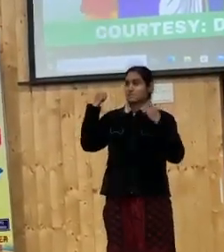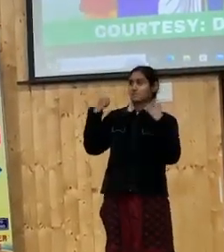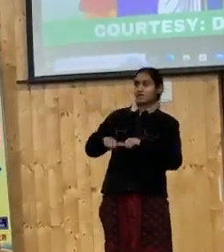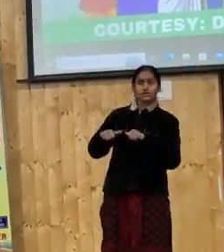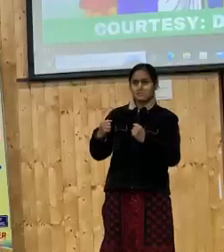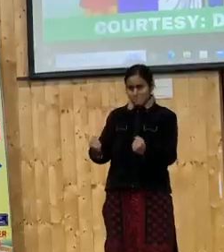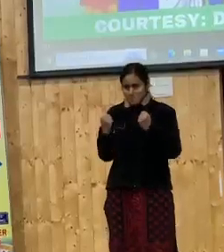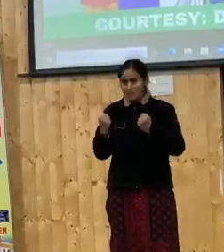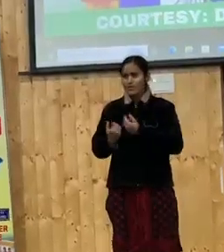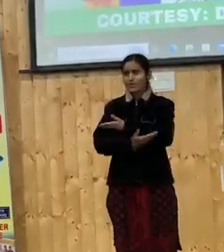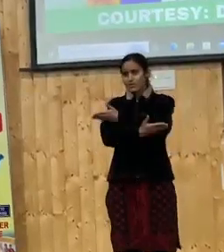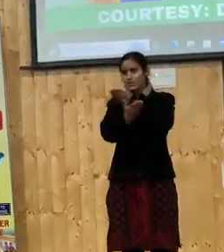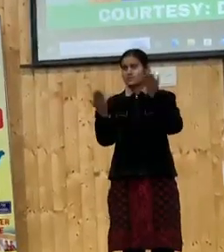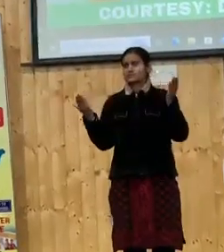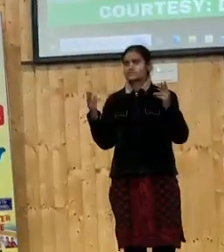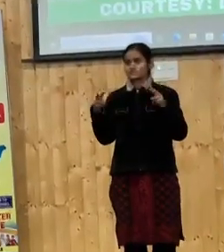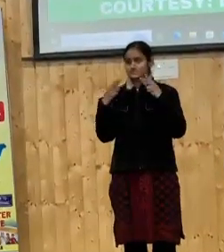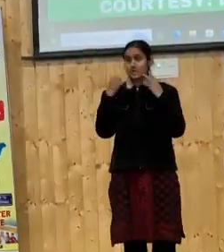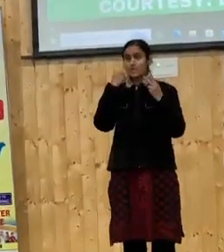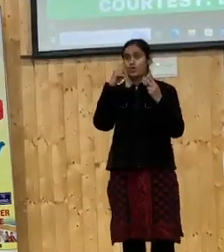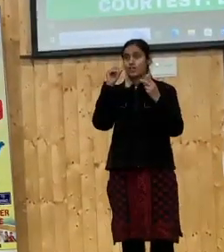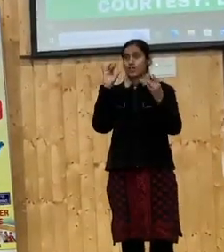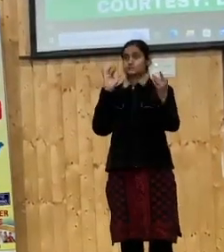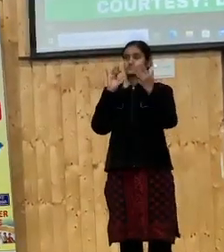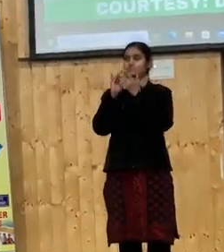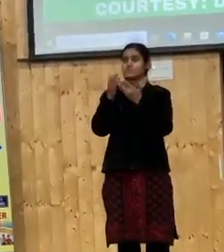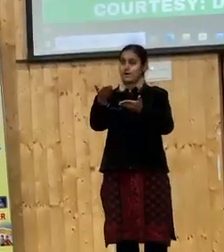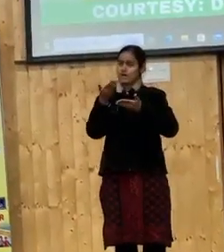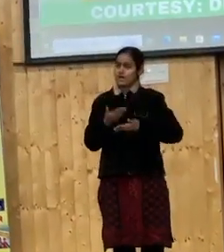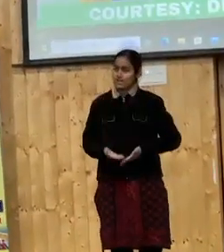जाएं सक्षम ऐप डाउनलोड करना।